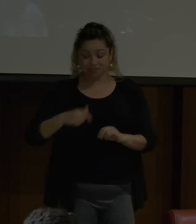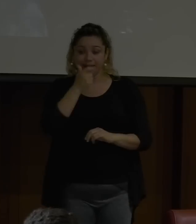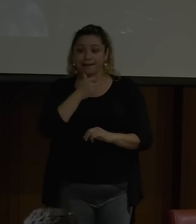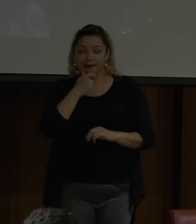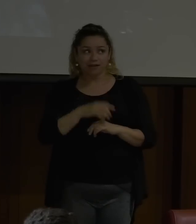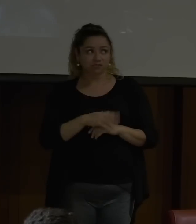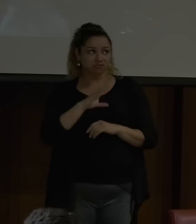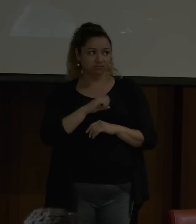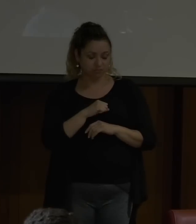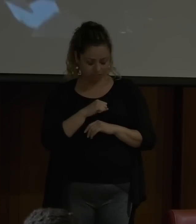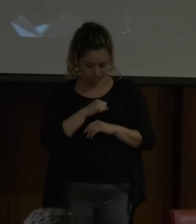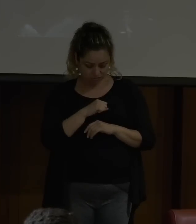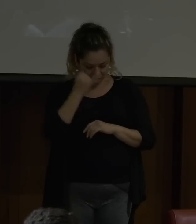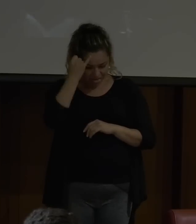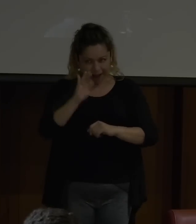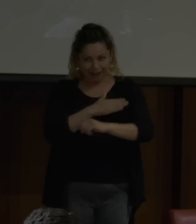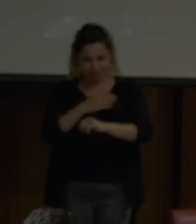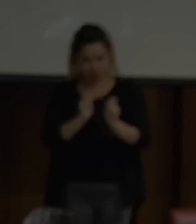le compuso este canto.